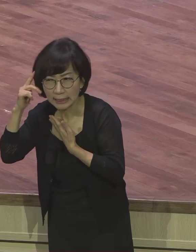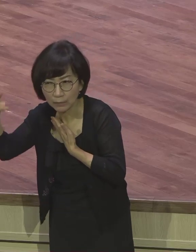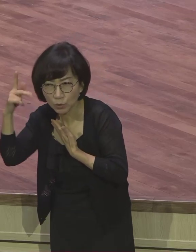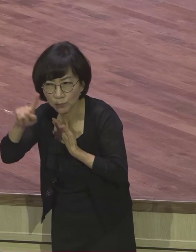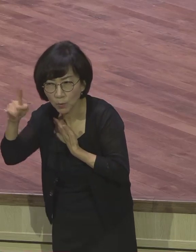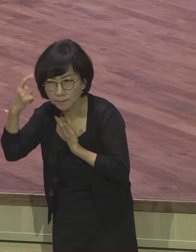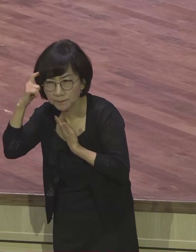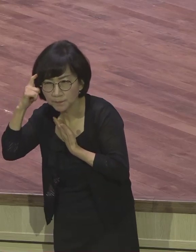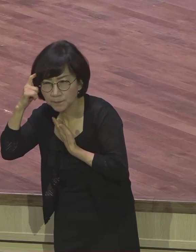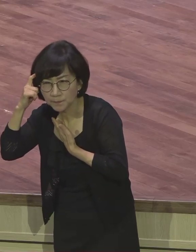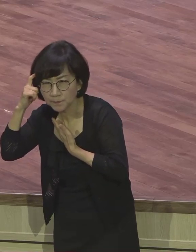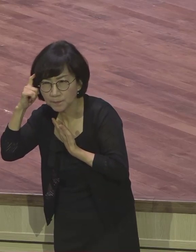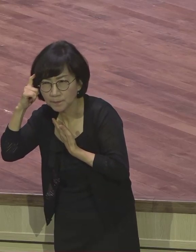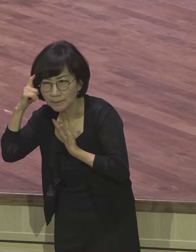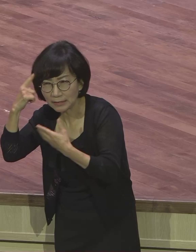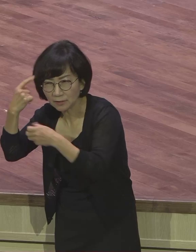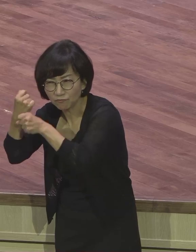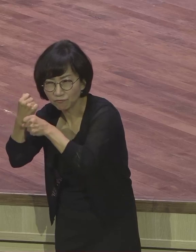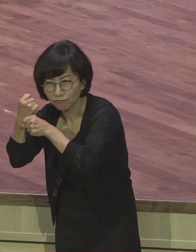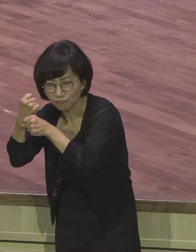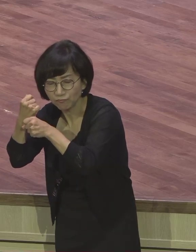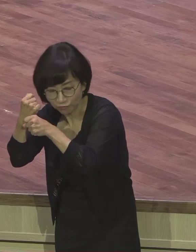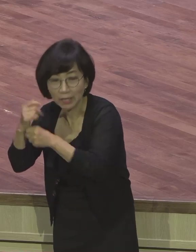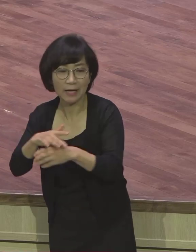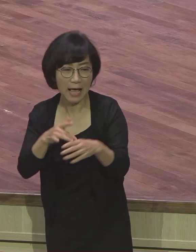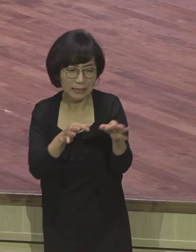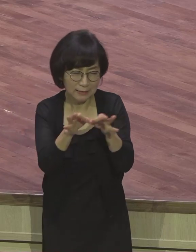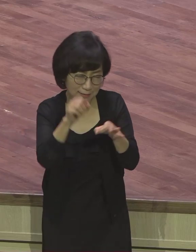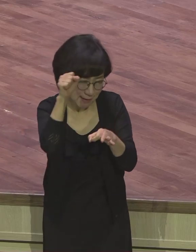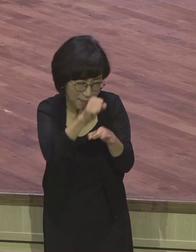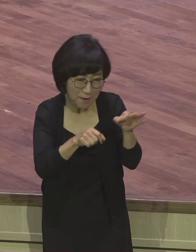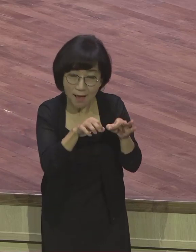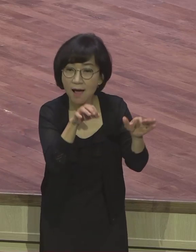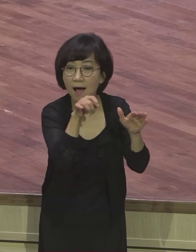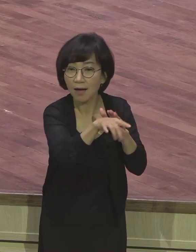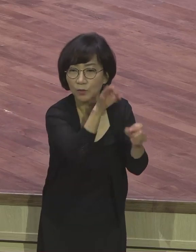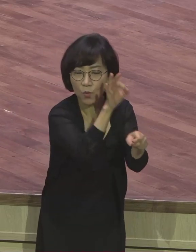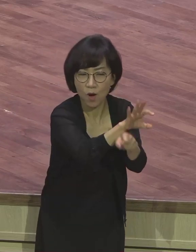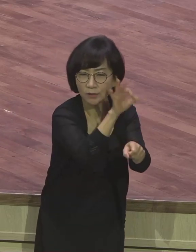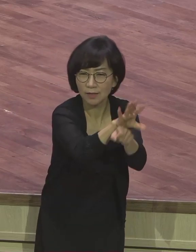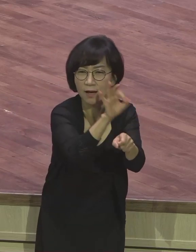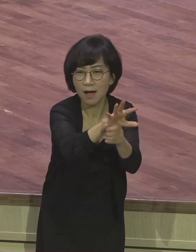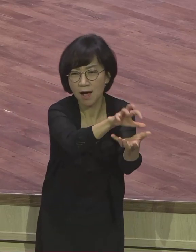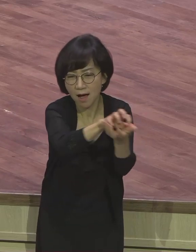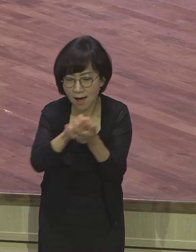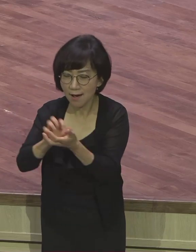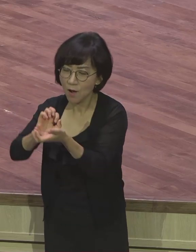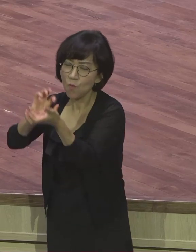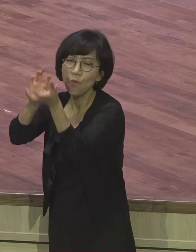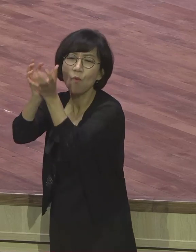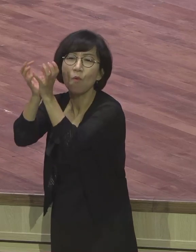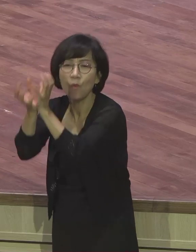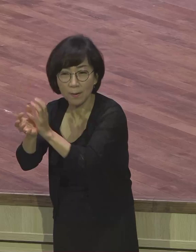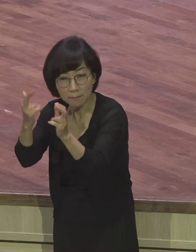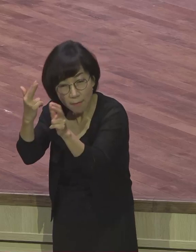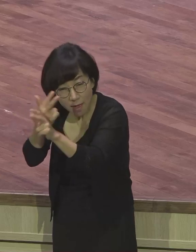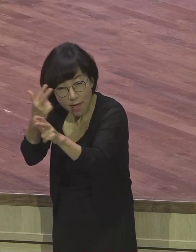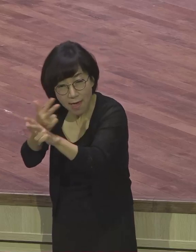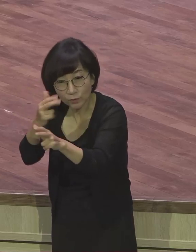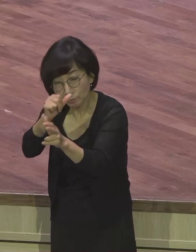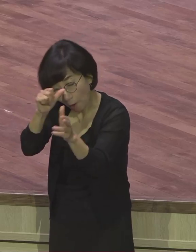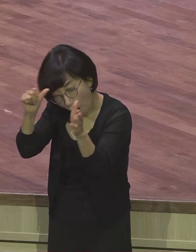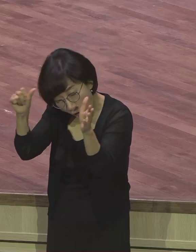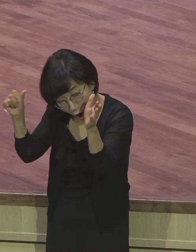설교 준비하듯이 준비하는 거라니까. 꽃꽂이 은사. 이 보통인 아니에요. 이거 하루 이틀도 아니고 이 평생 해야